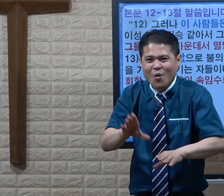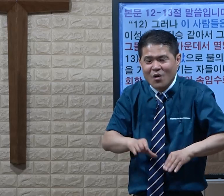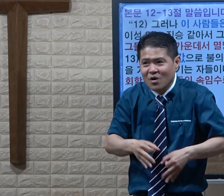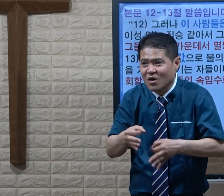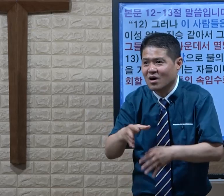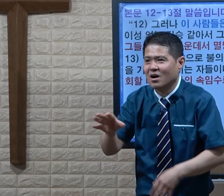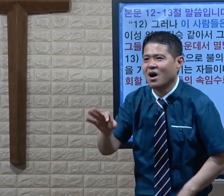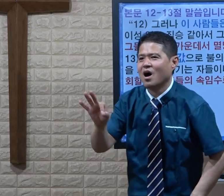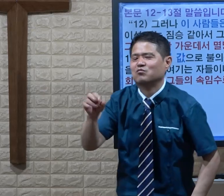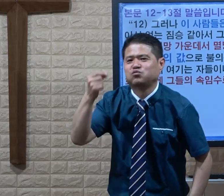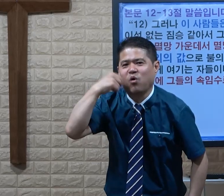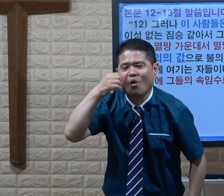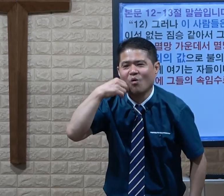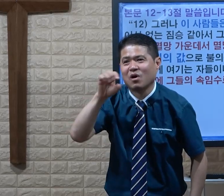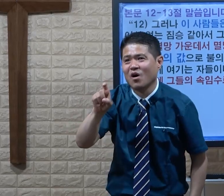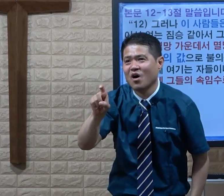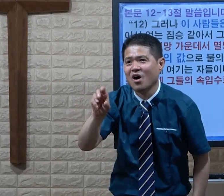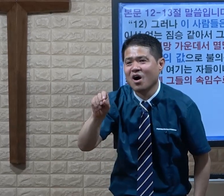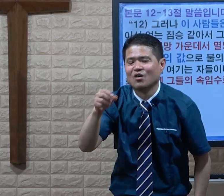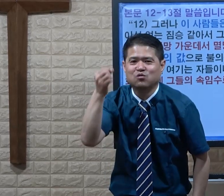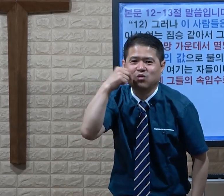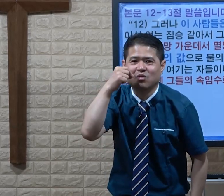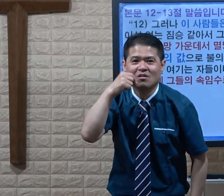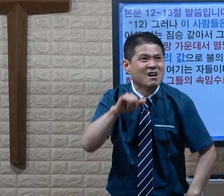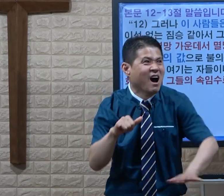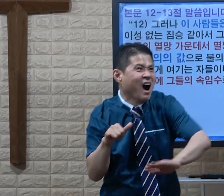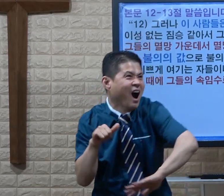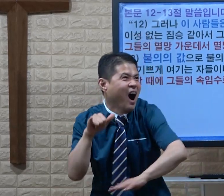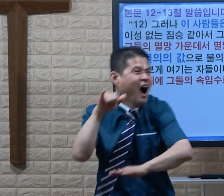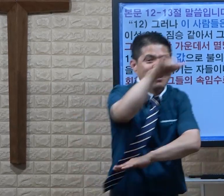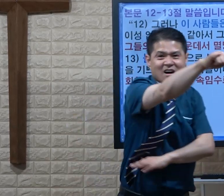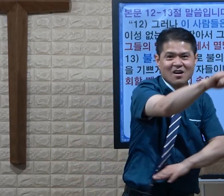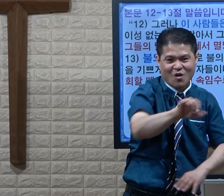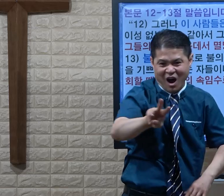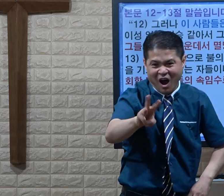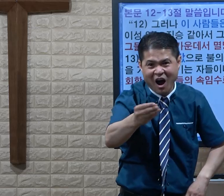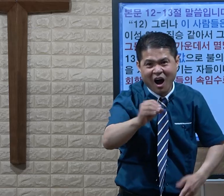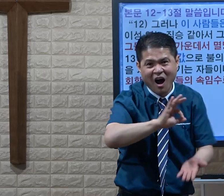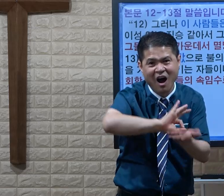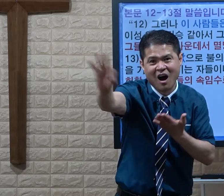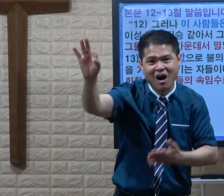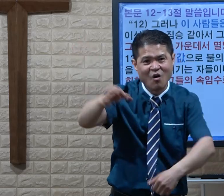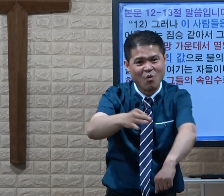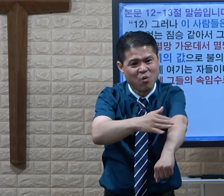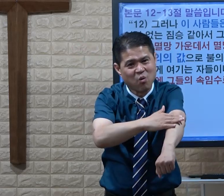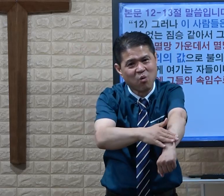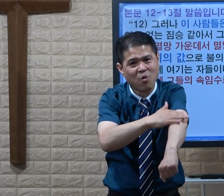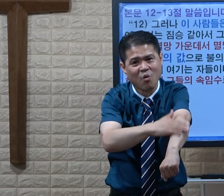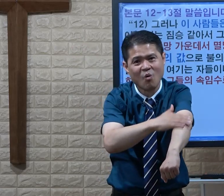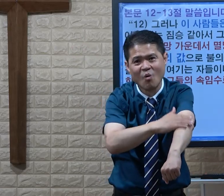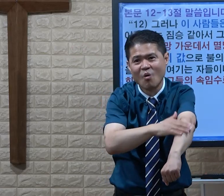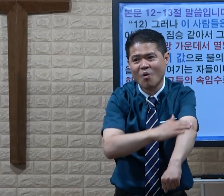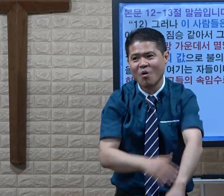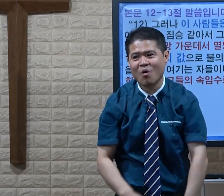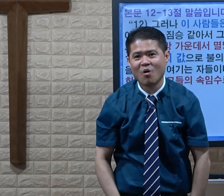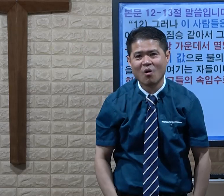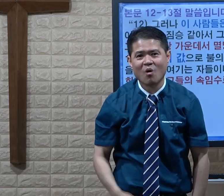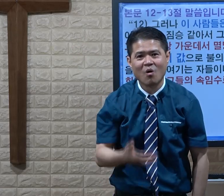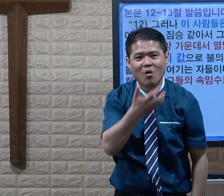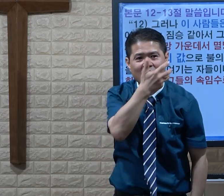막대한 돈을 쓰고 불쌍한 자에게는 돈 한 푼 주지 않으면서 그렇게 해외여행으로